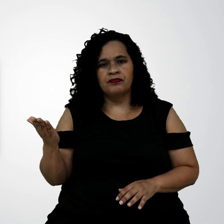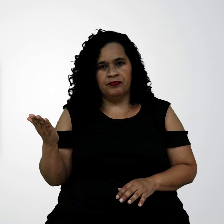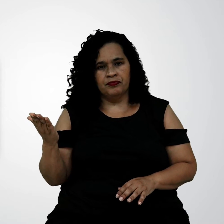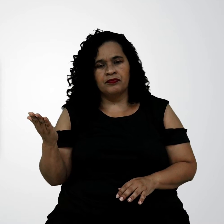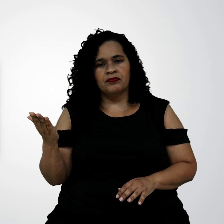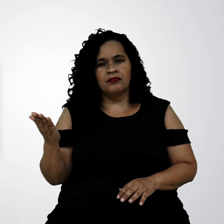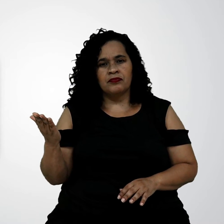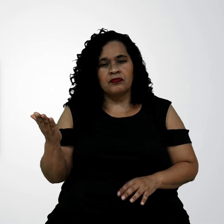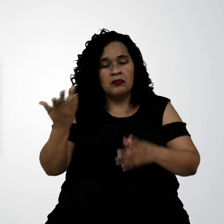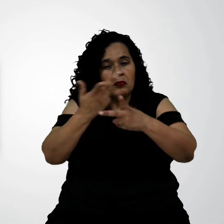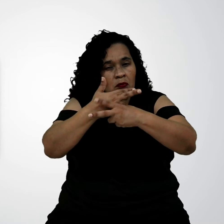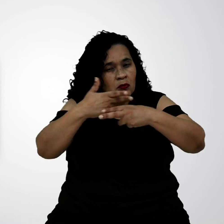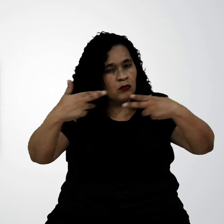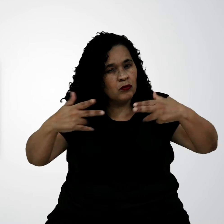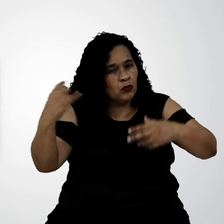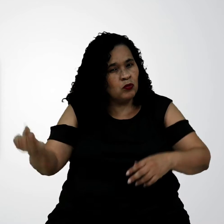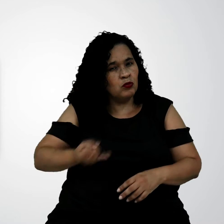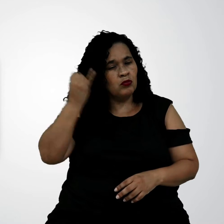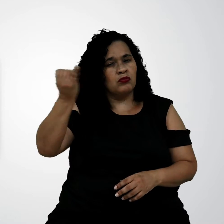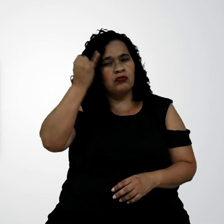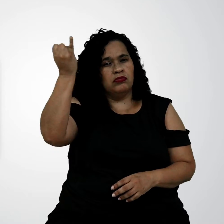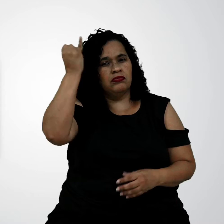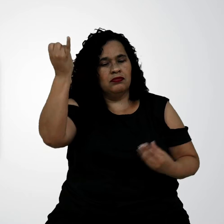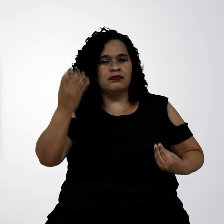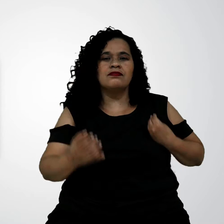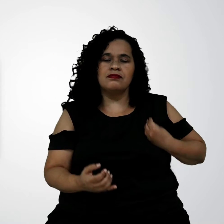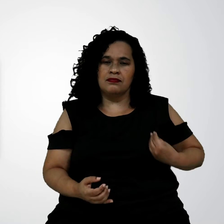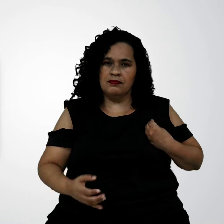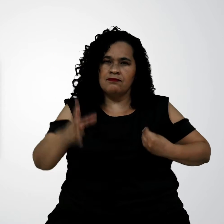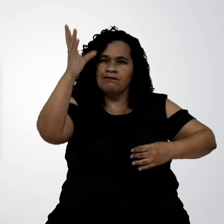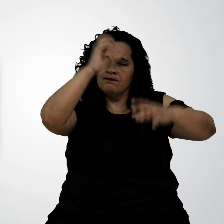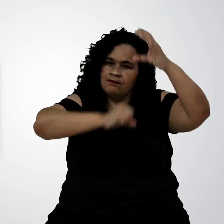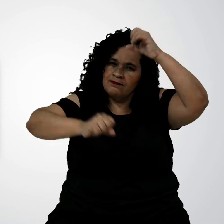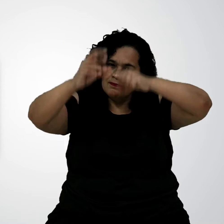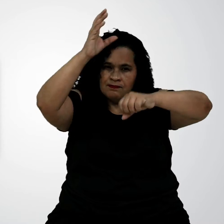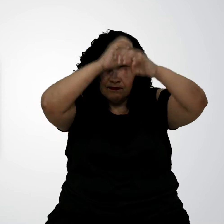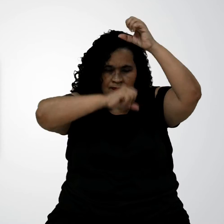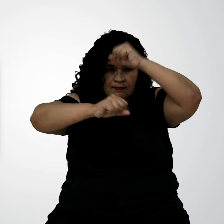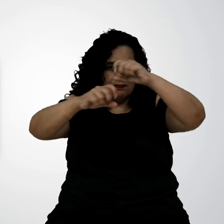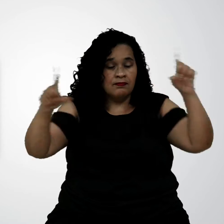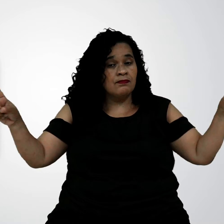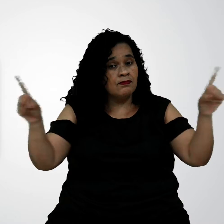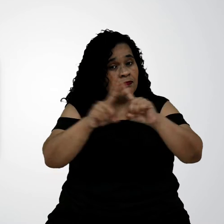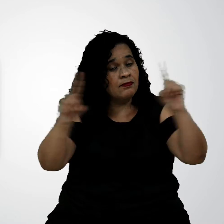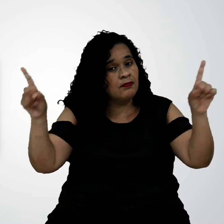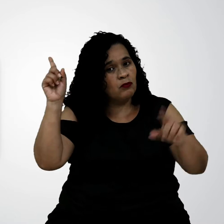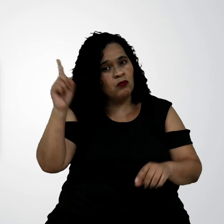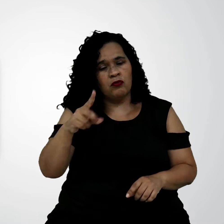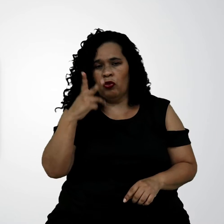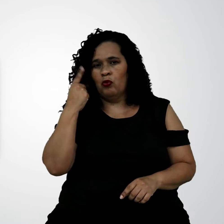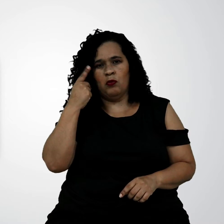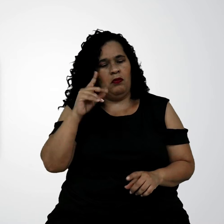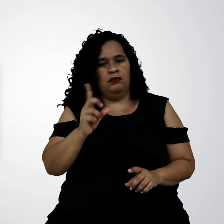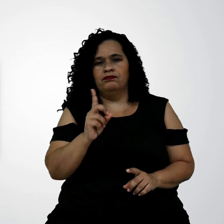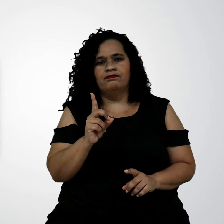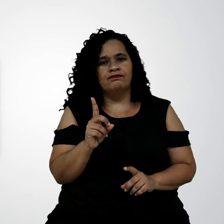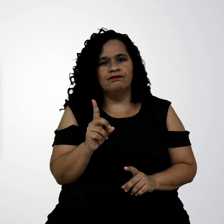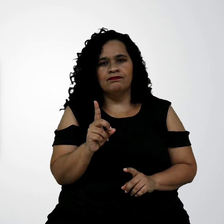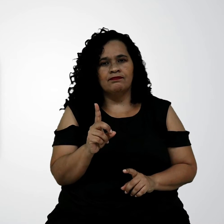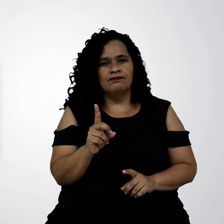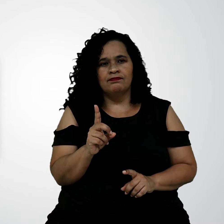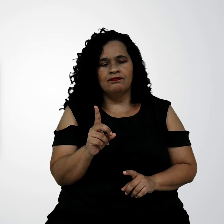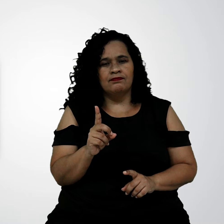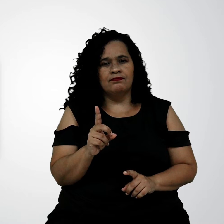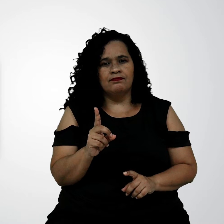coisas mais importantes que eu aprendi na vida, isso não é normal. Isso não